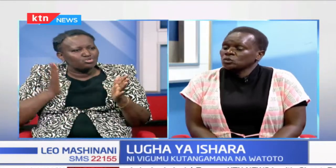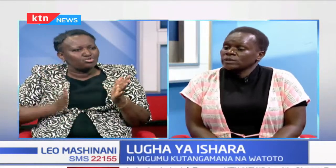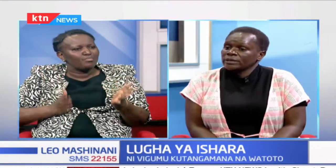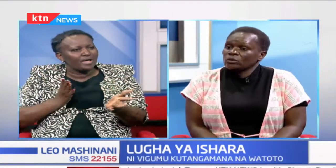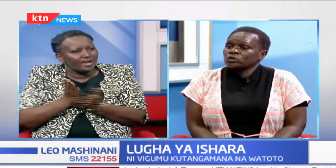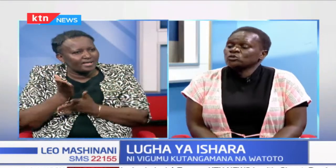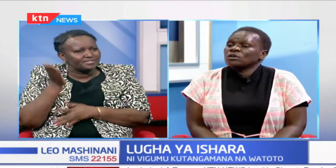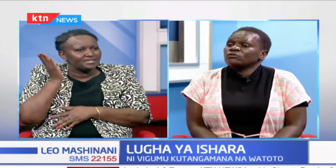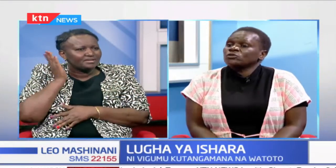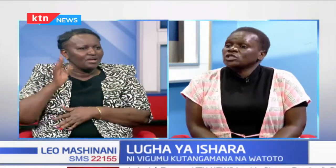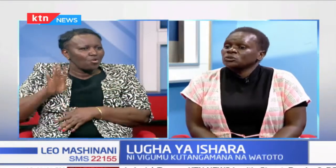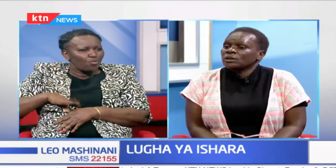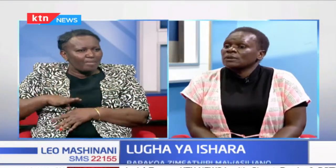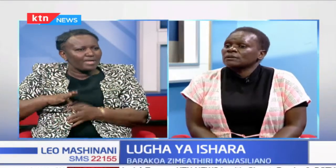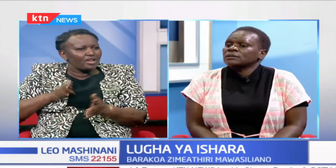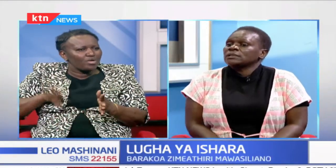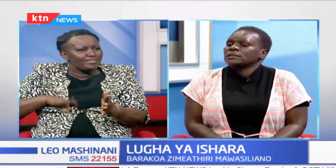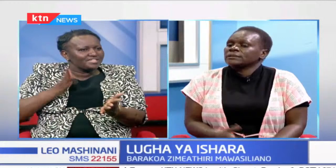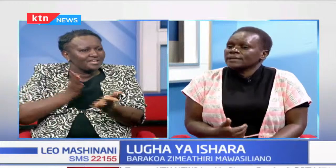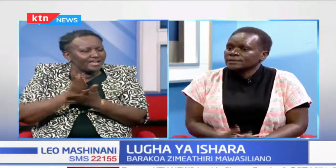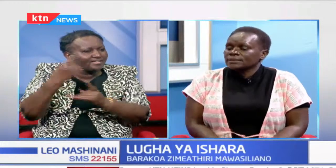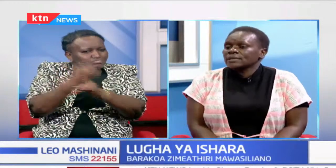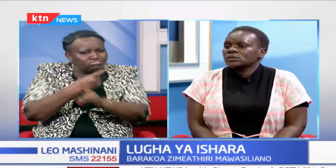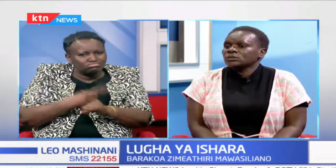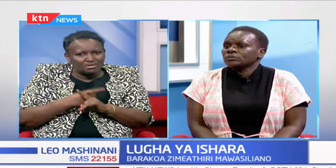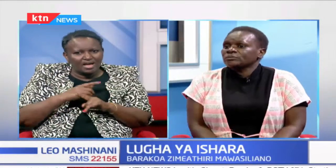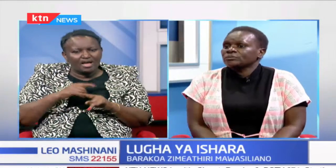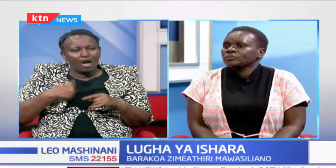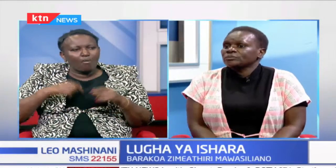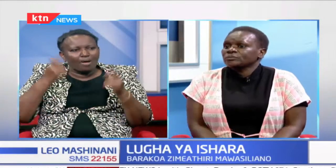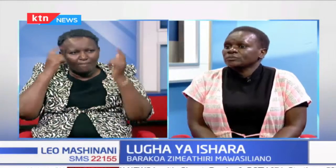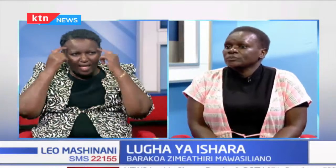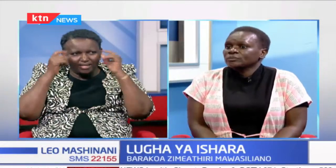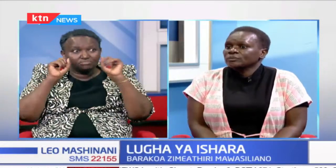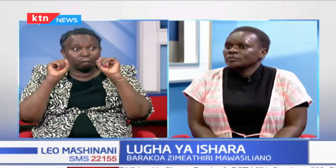Wakati tulienda huko ndio tukafundishwa nini rights zetu.